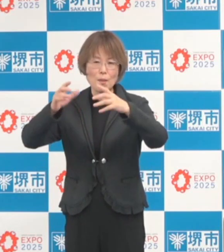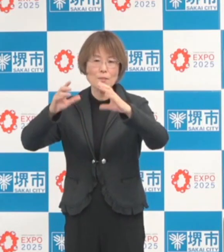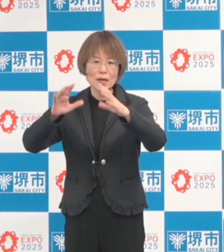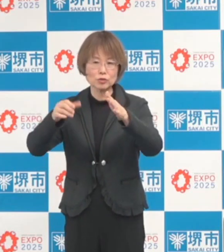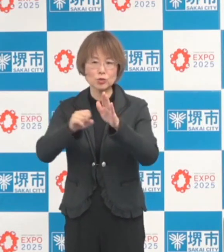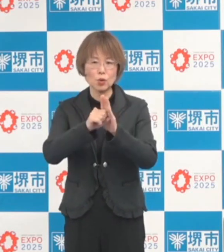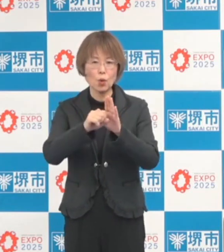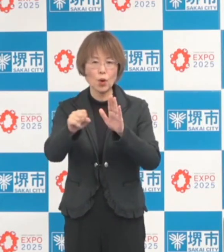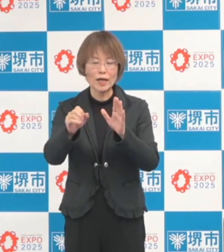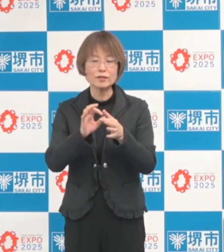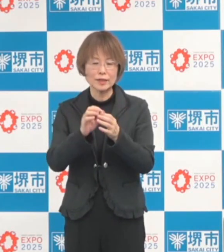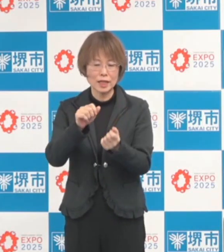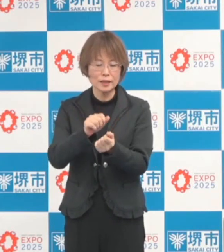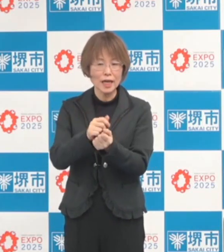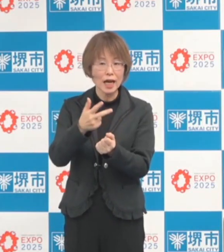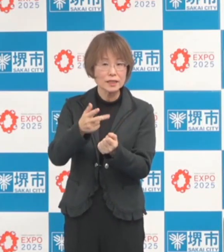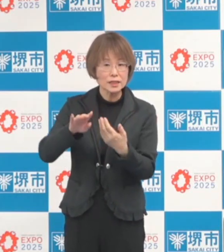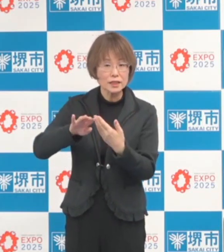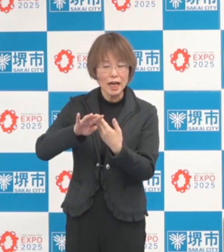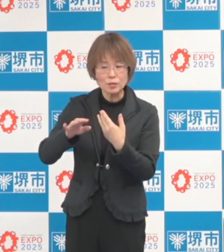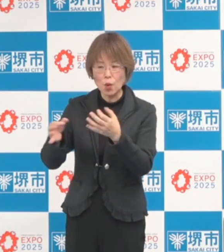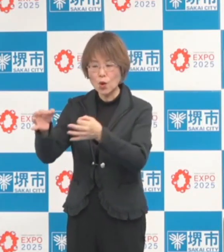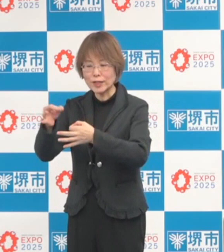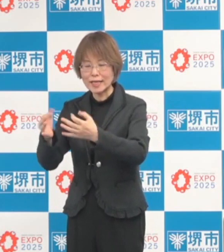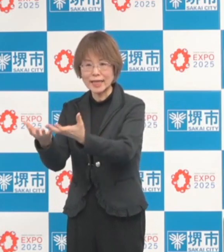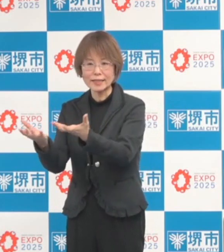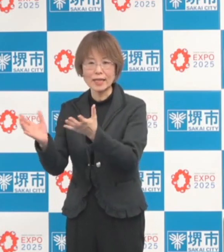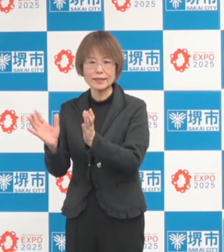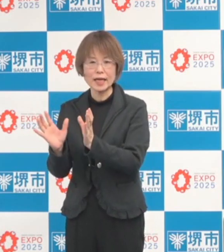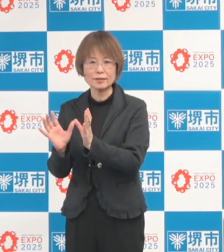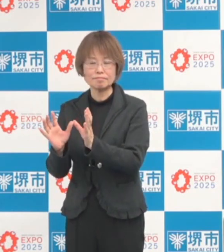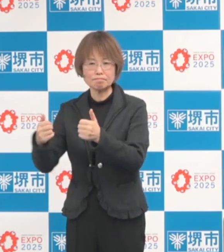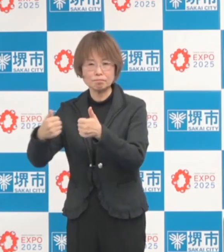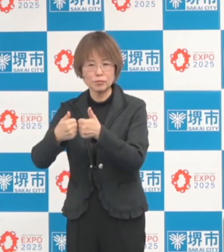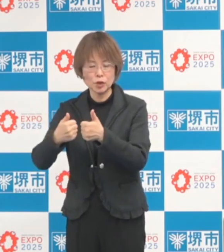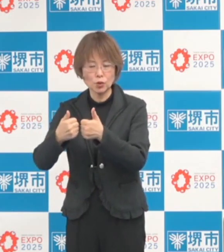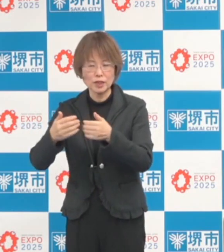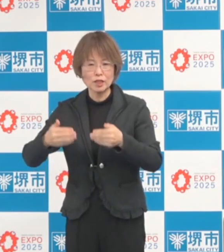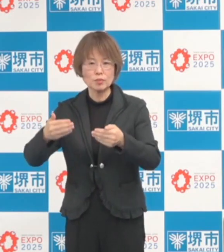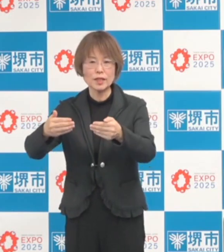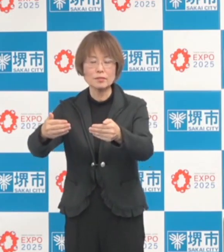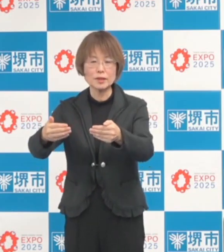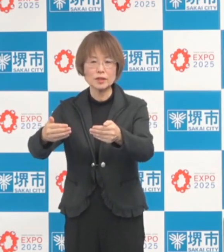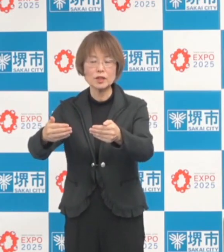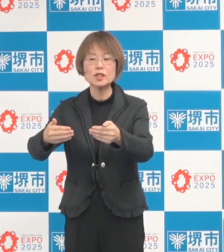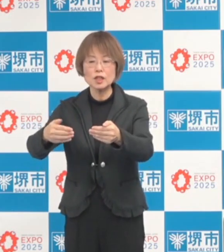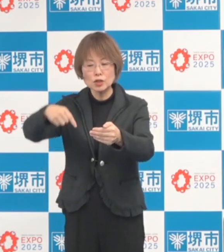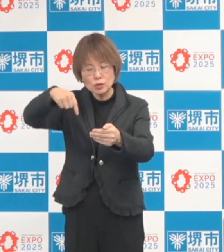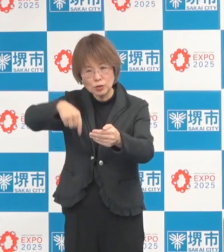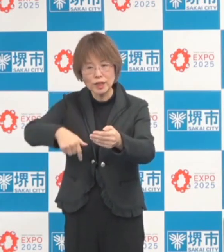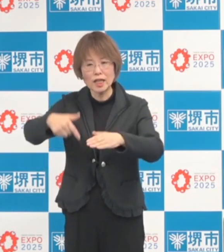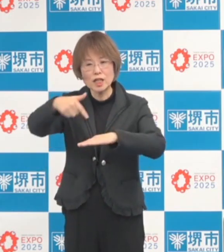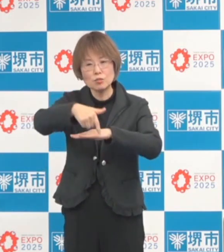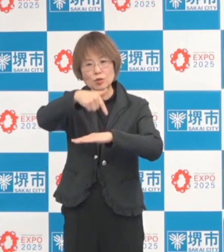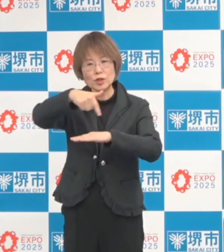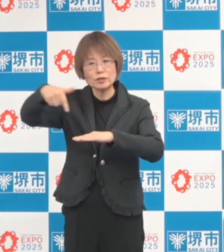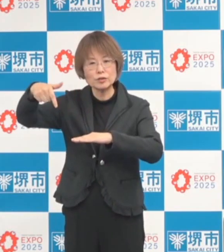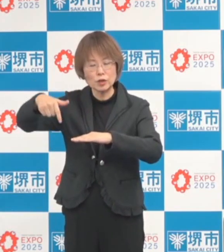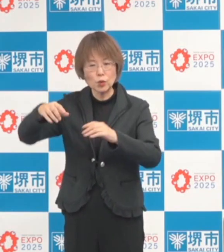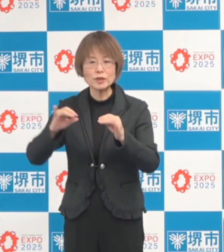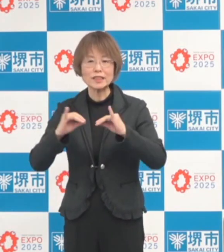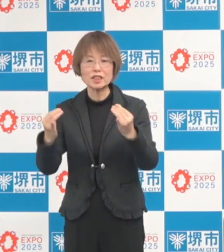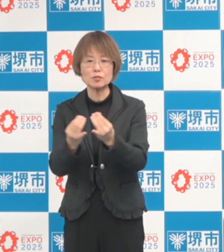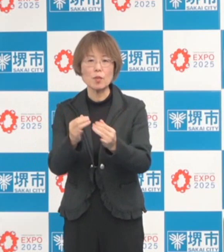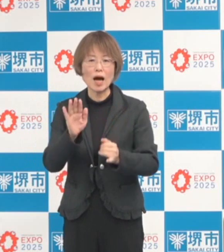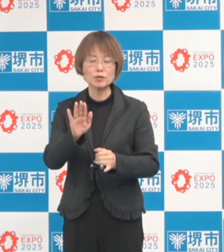ては堺市だけではなくて経済団体の皆様とも協議しながら進めております。そこにプロジェクトチームも置いております。具